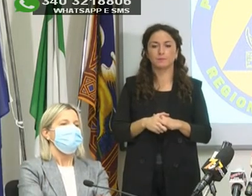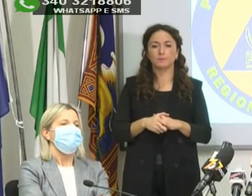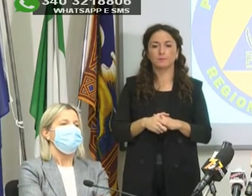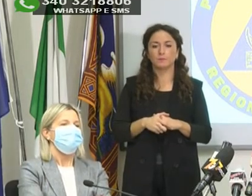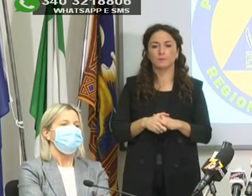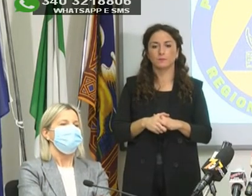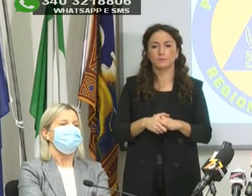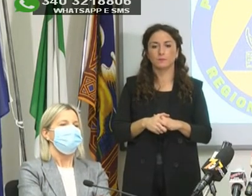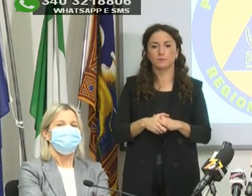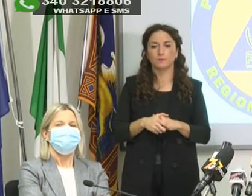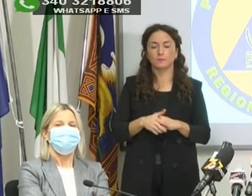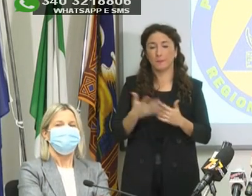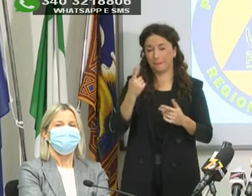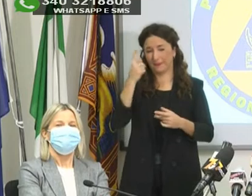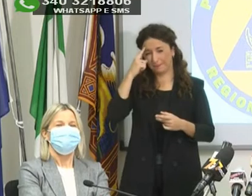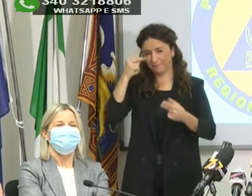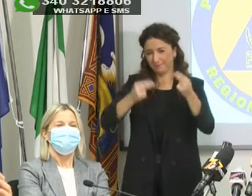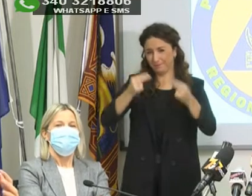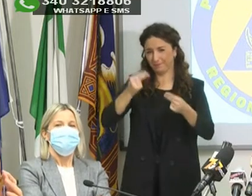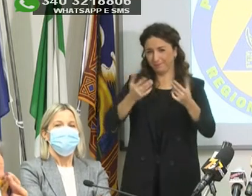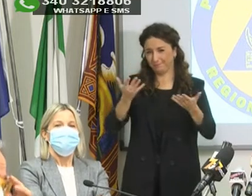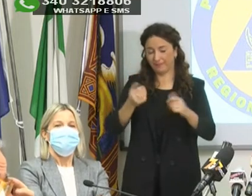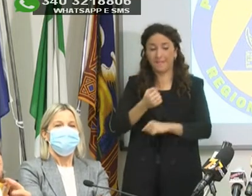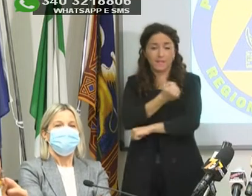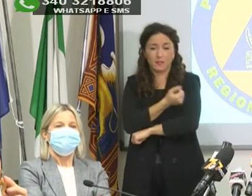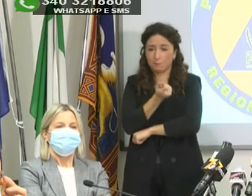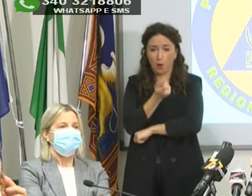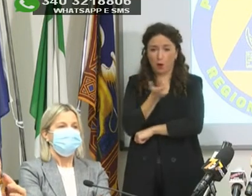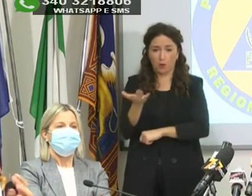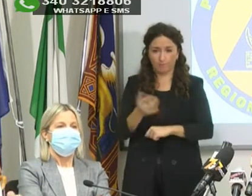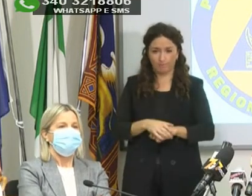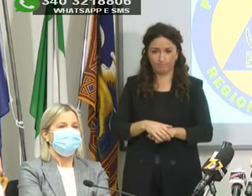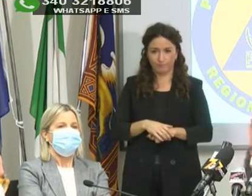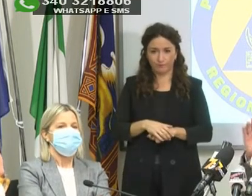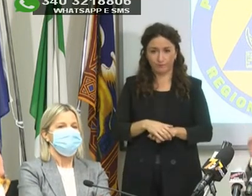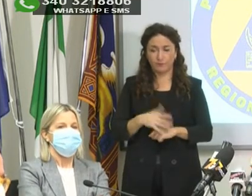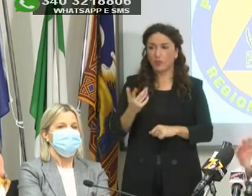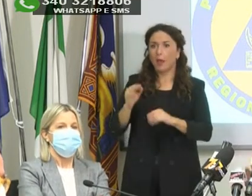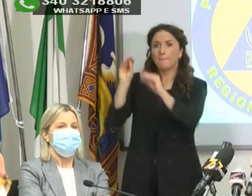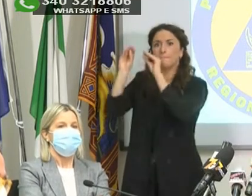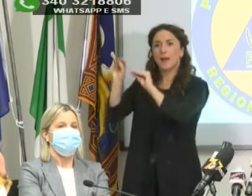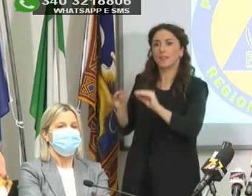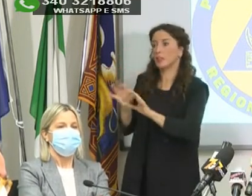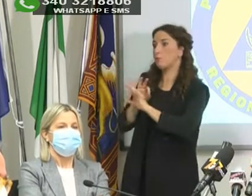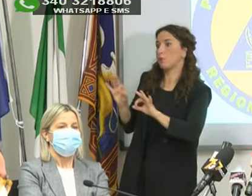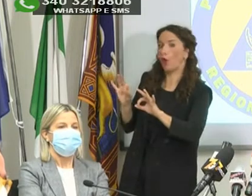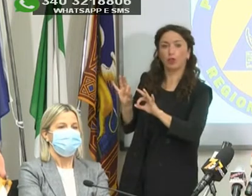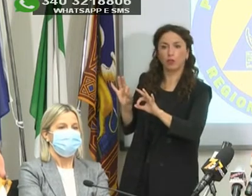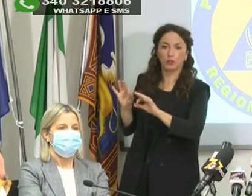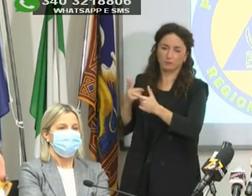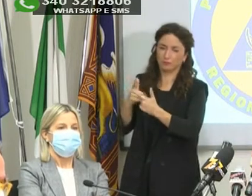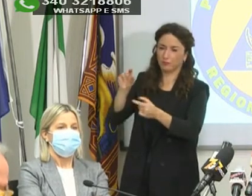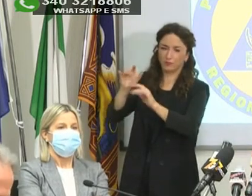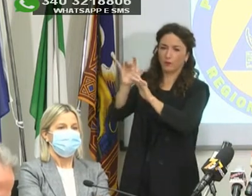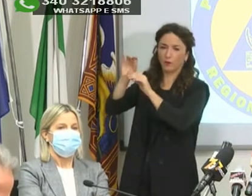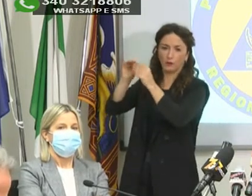e quindi fate due conti, non è, vaccino ce n'è poco in giro, eh? Non è che c'è un magazzino e nessuno vuole andare a comprare, non ce n'è, il magazzino è